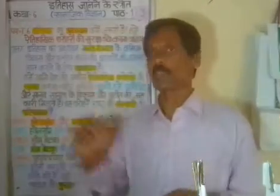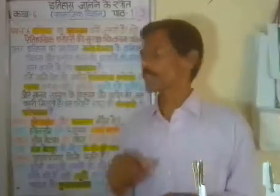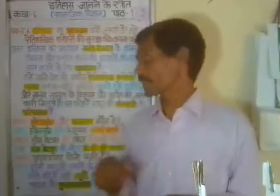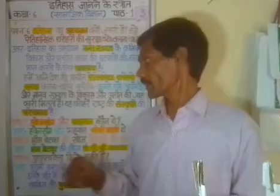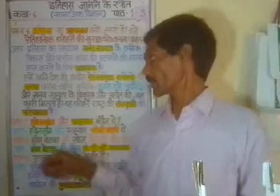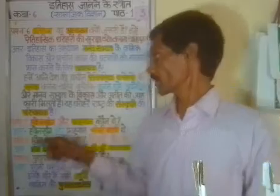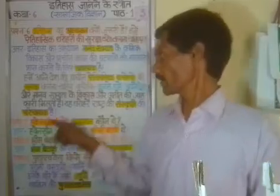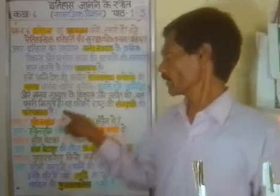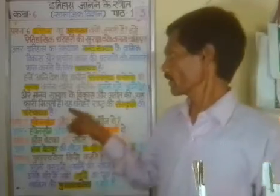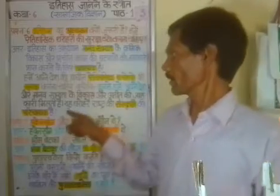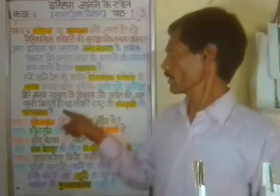धरोहरें